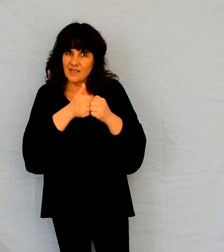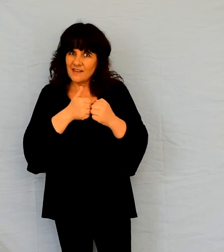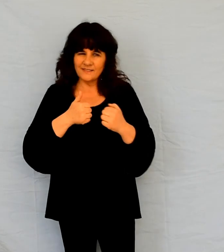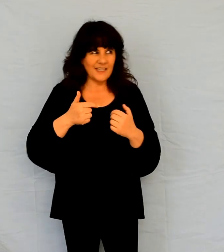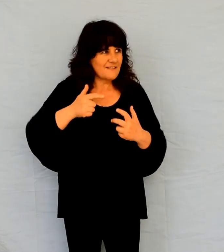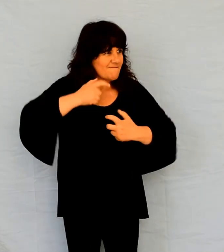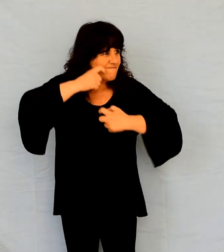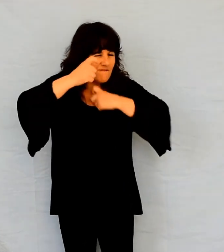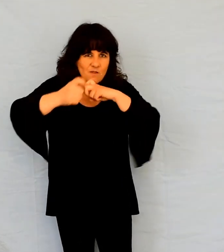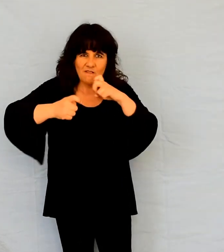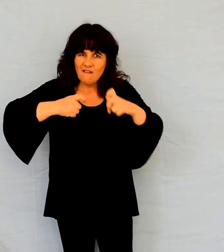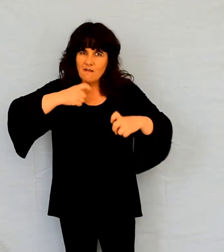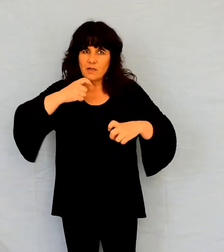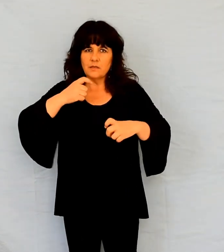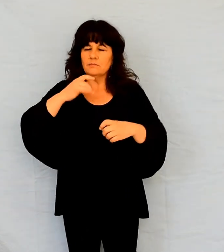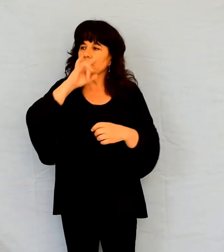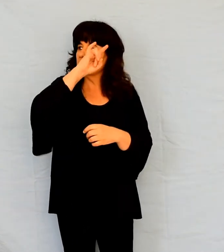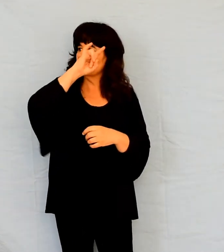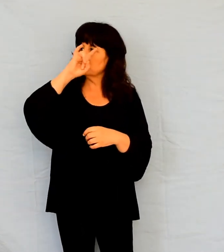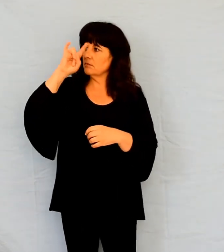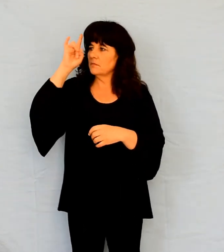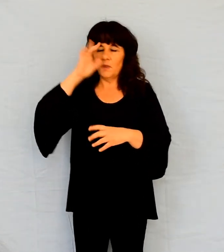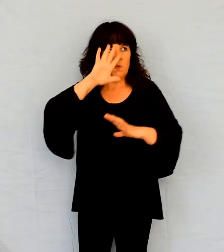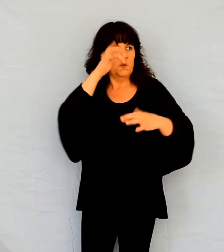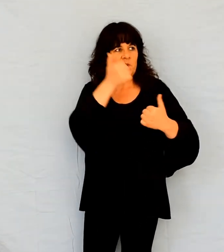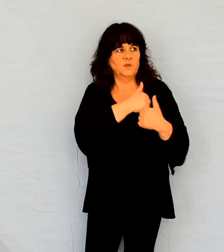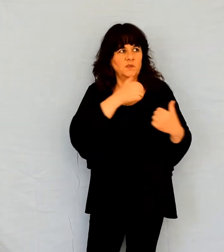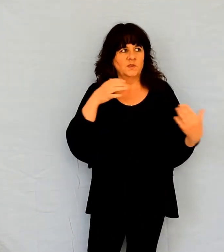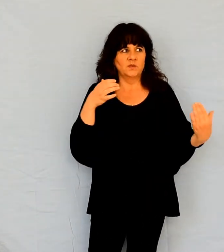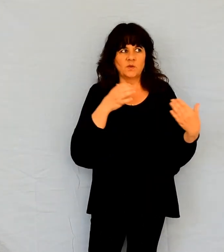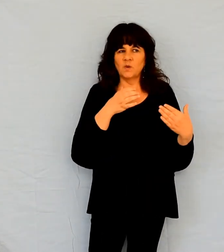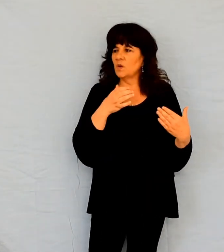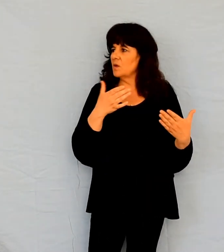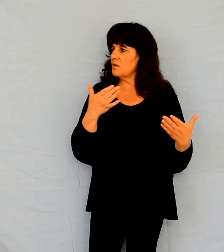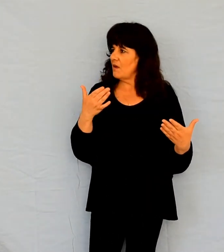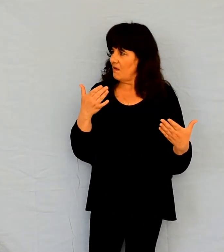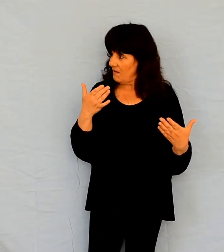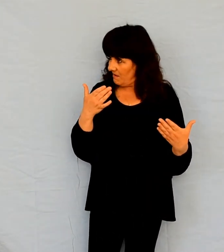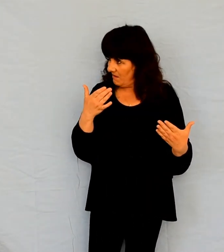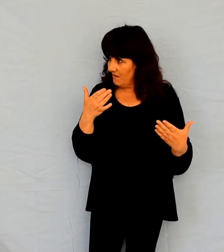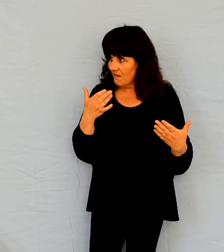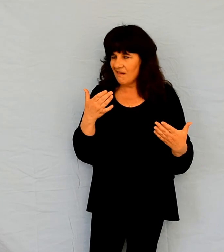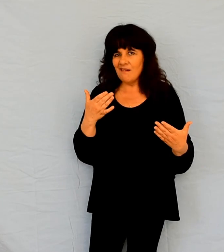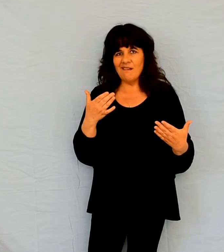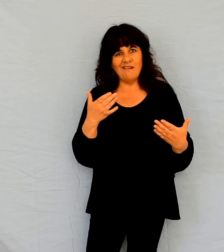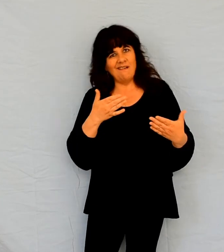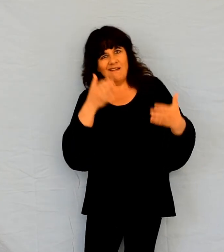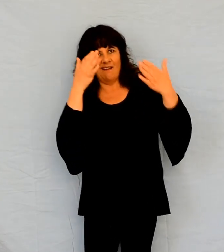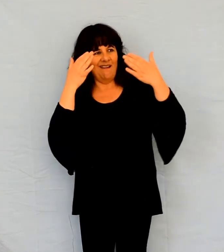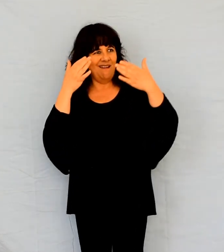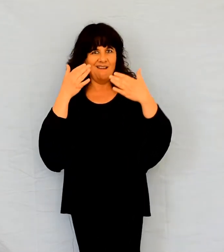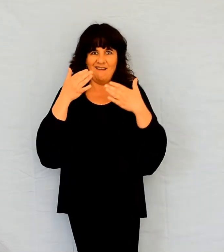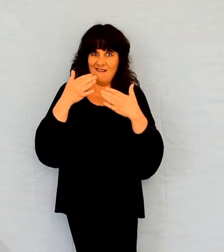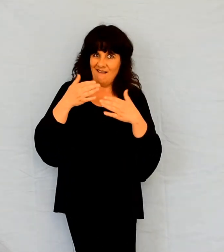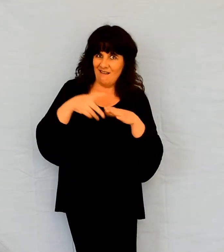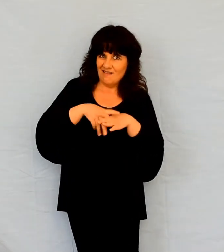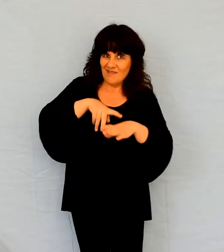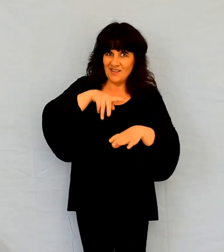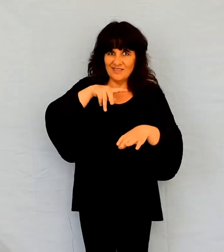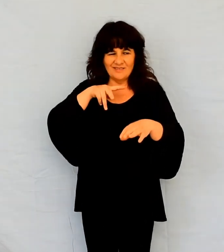Hérode, ainsi que ses soldats, le traita avec mépris et se moqua de lui. Ils le revêtirent